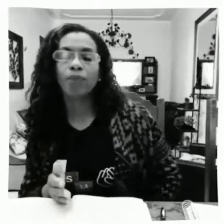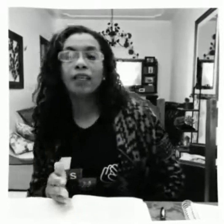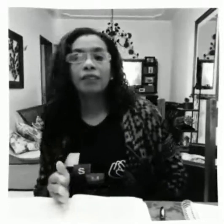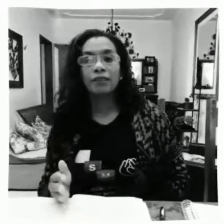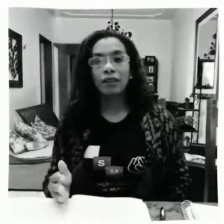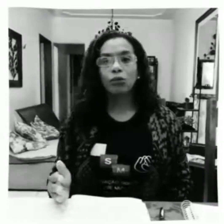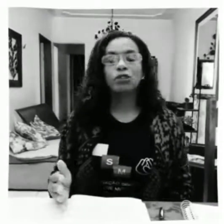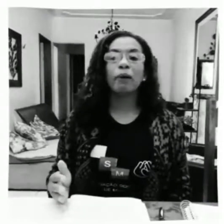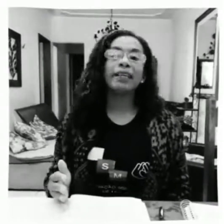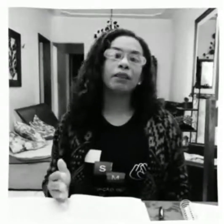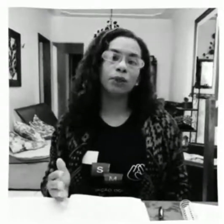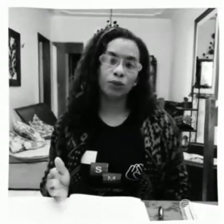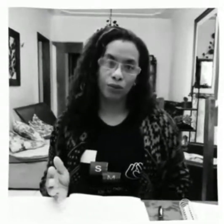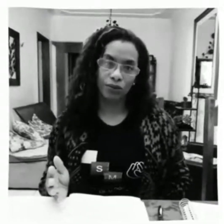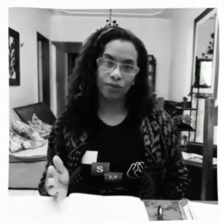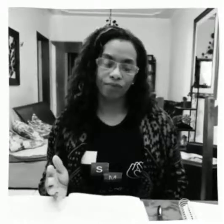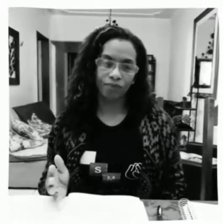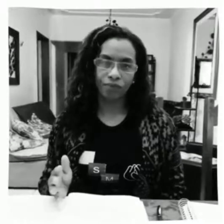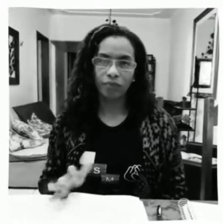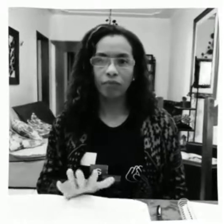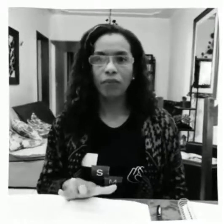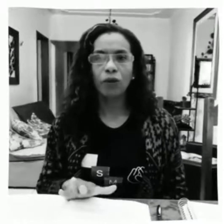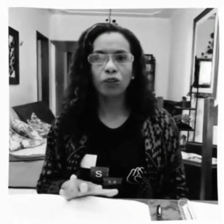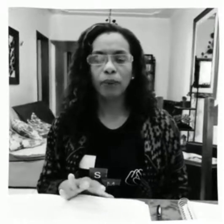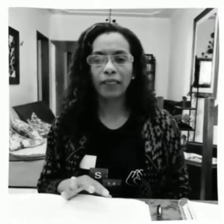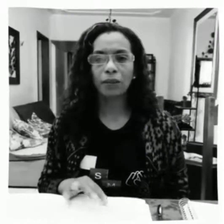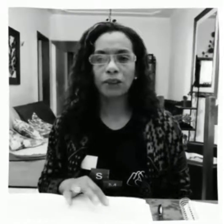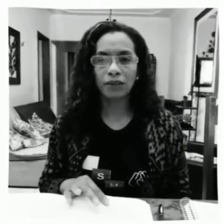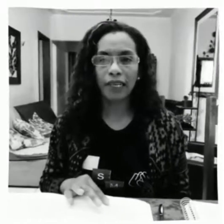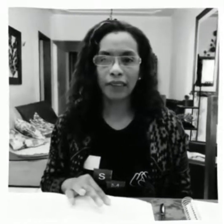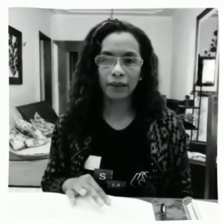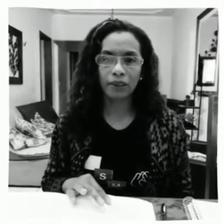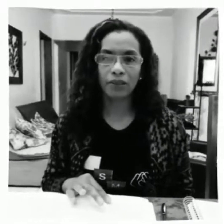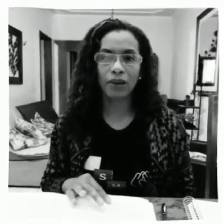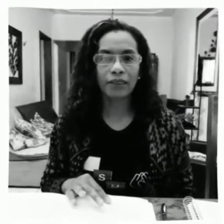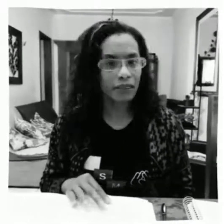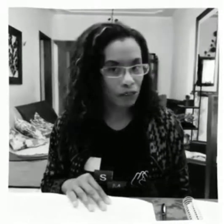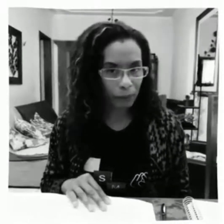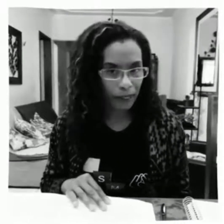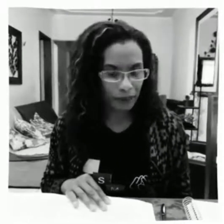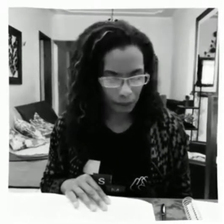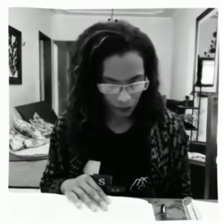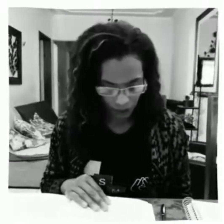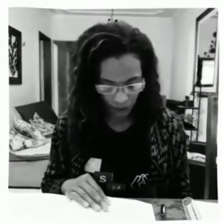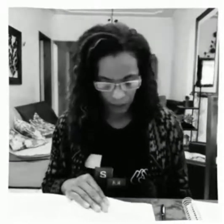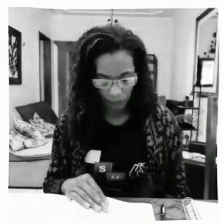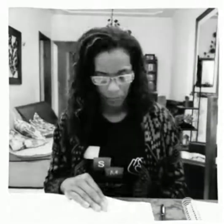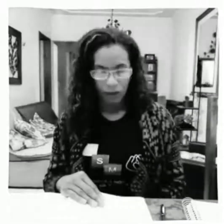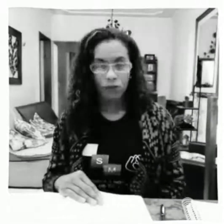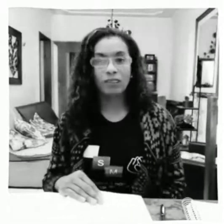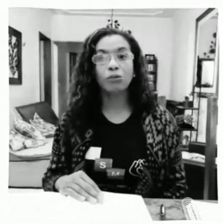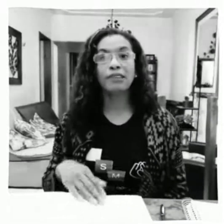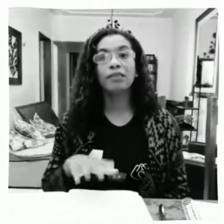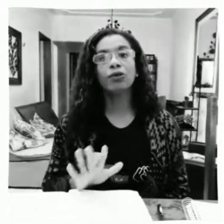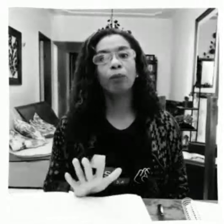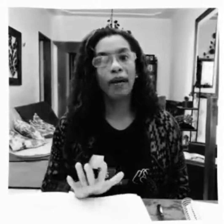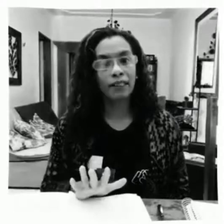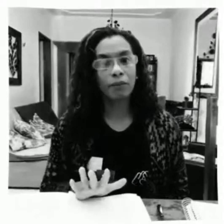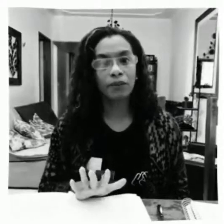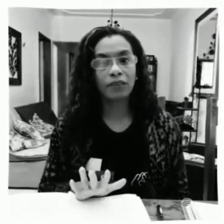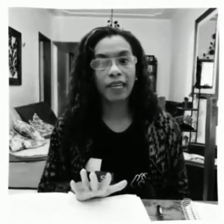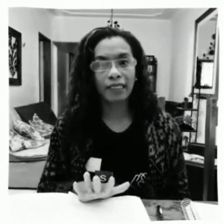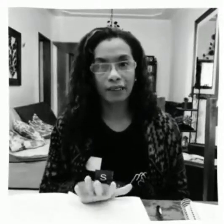que? São os parâmetros. Os parâmetros da Libras. Quais são os parâmetros? Nós temos